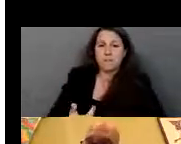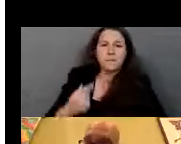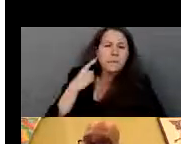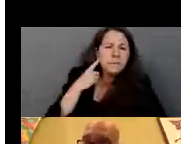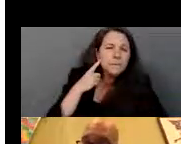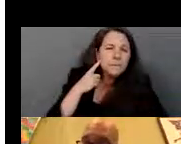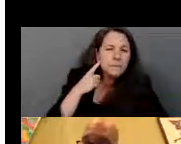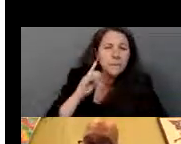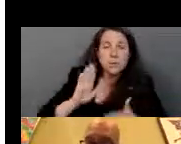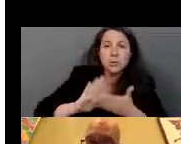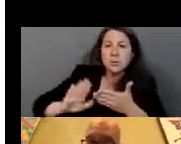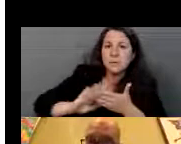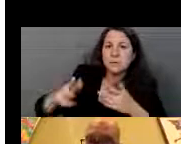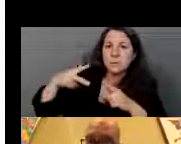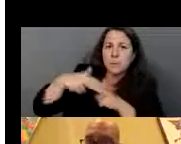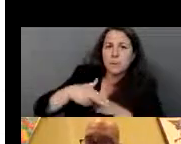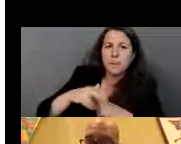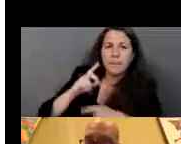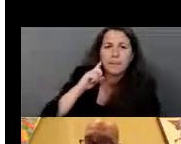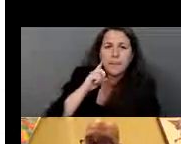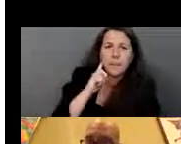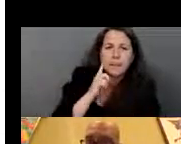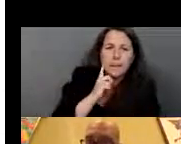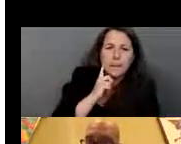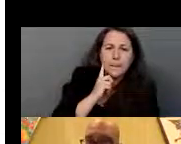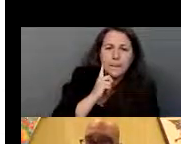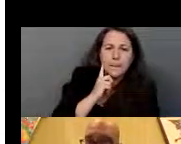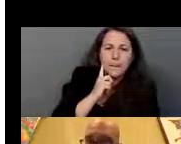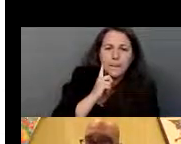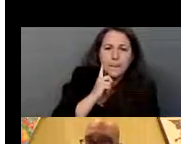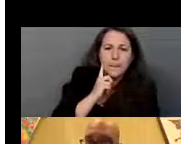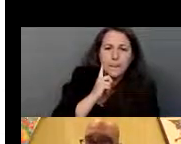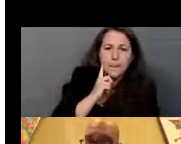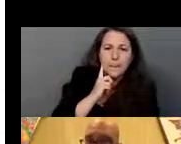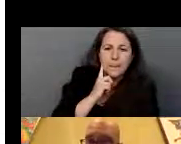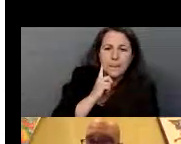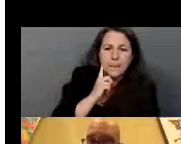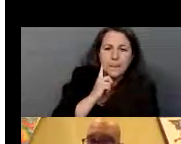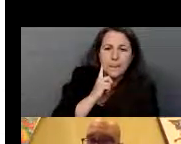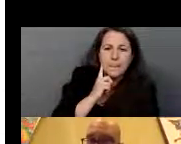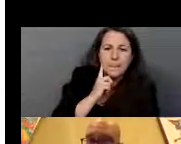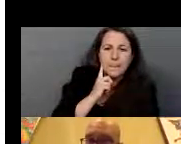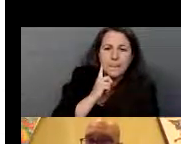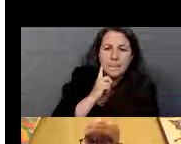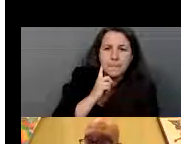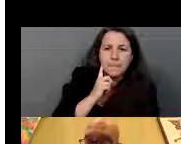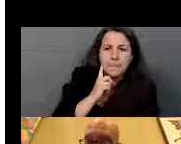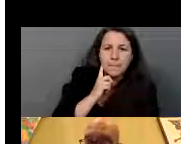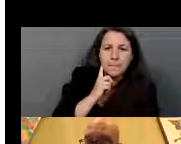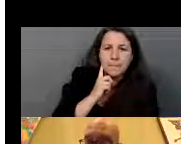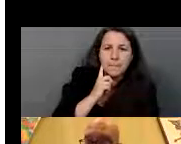Je m'excuse de vous interrompre. Laisser une phrase ou deux devant chacune des images qui sont présentées.